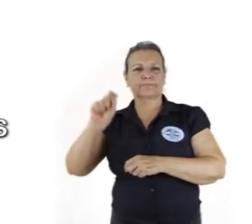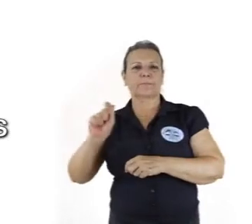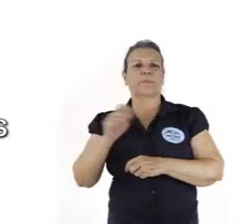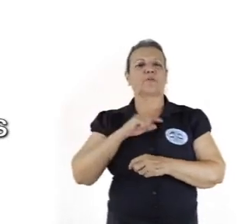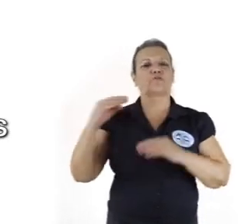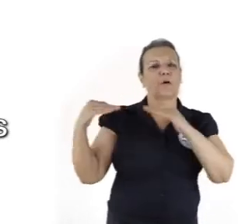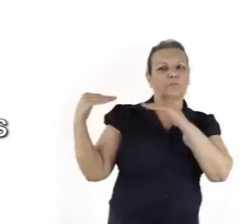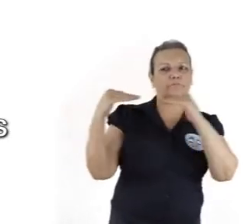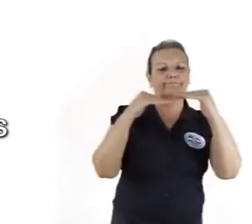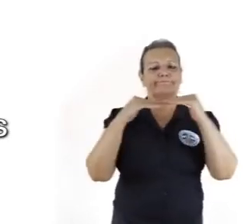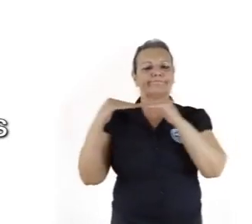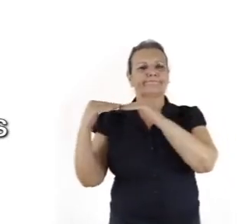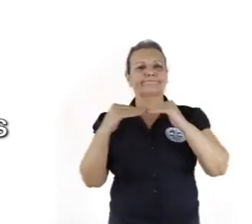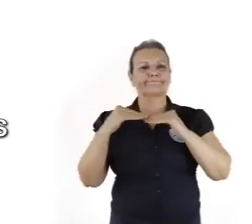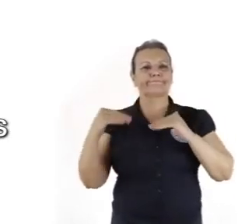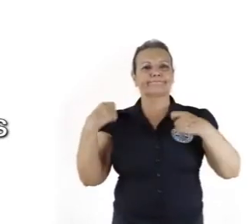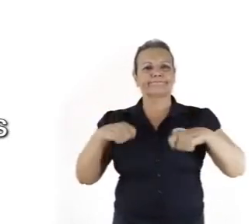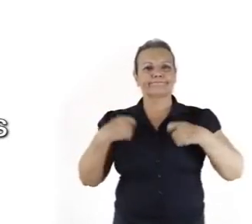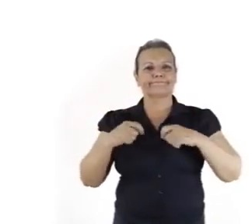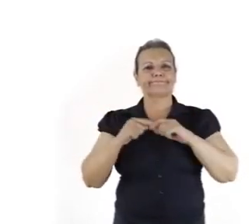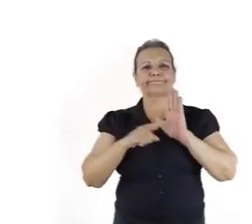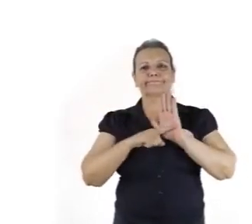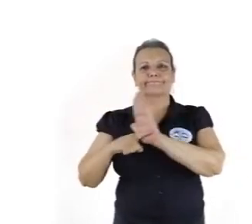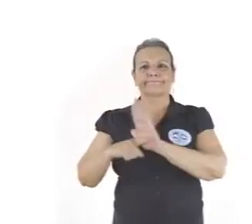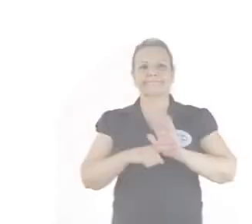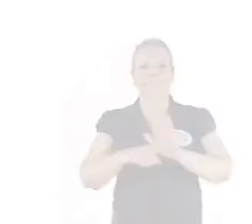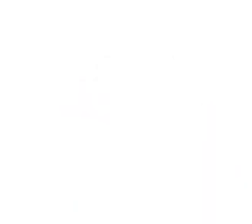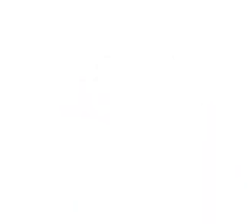que suas necessidades fossem atendidas.